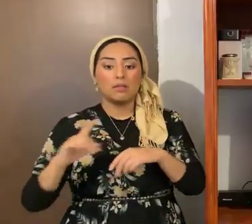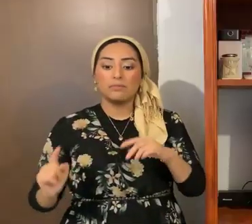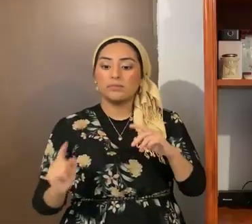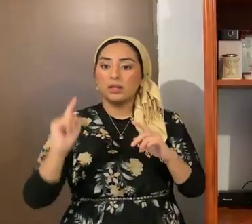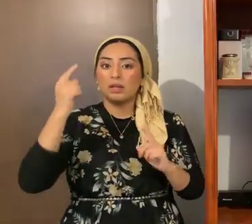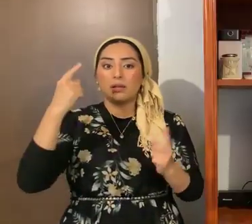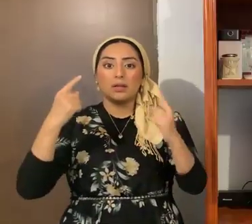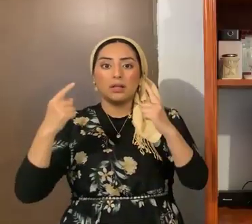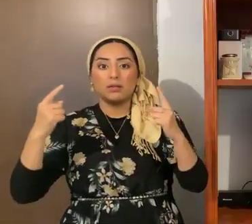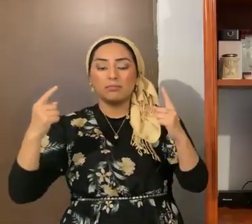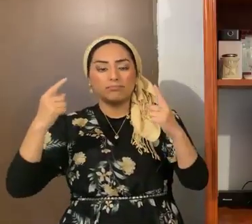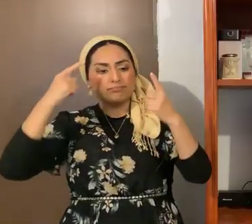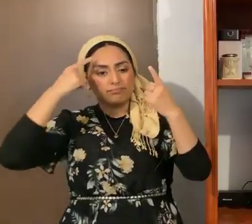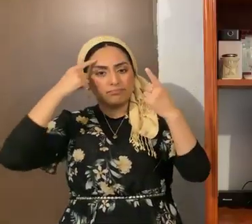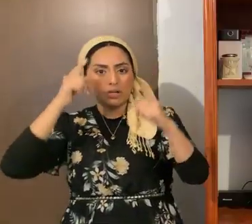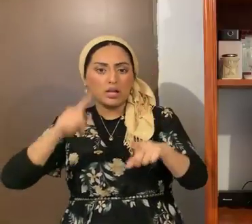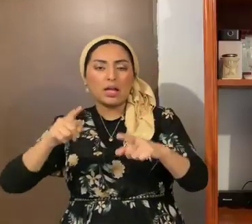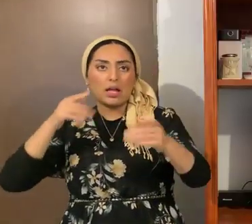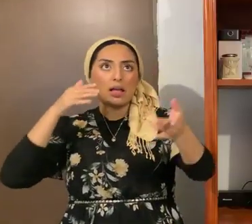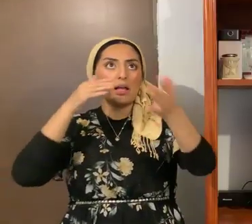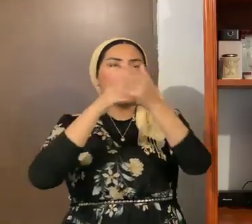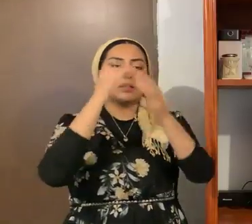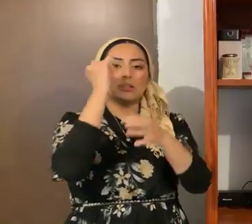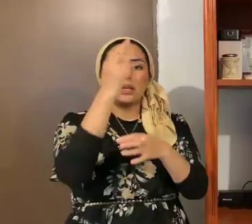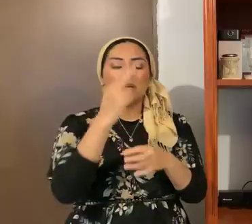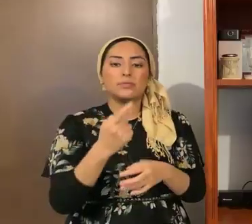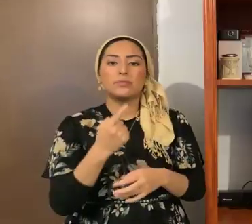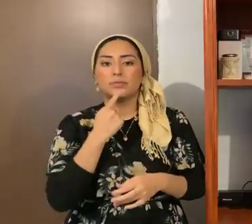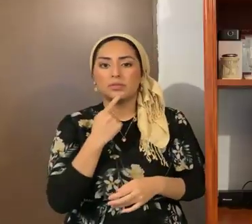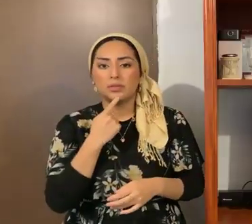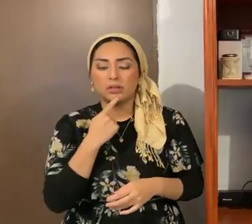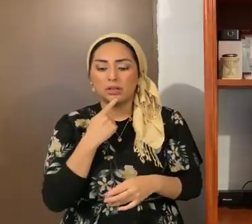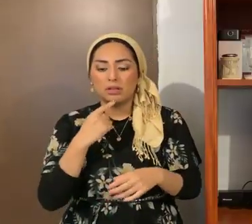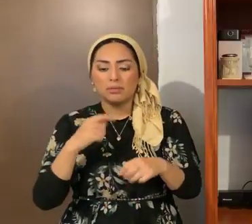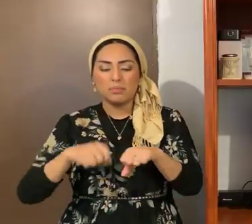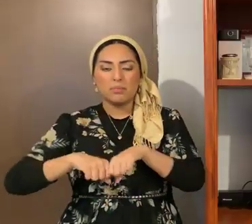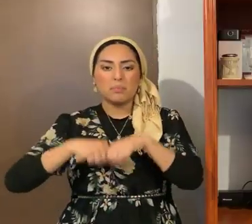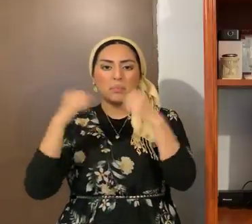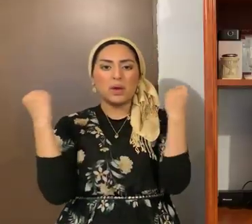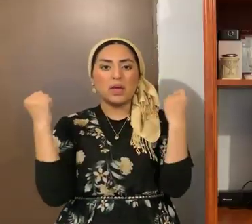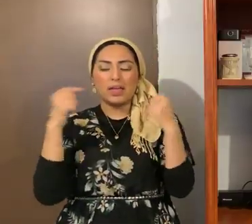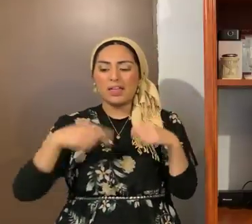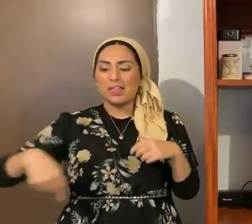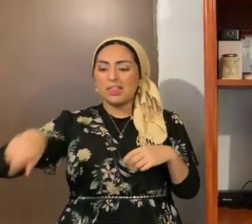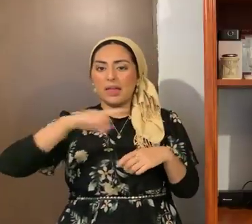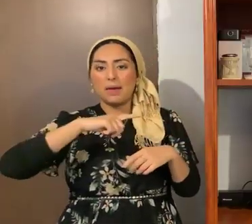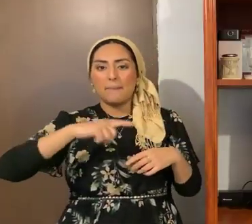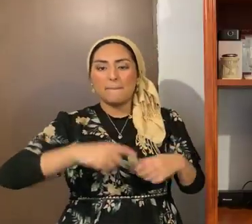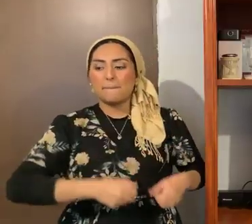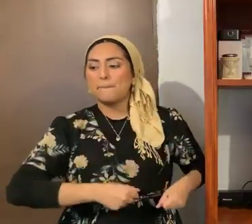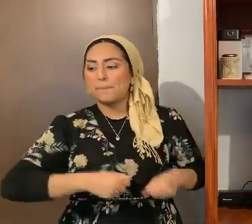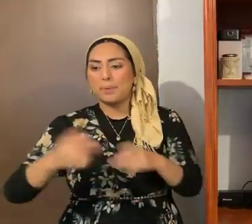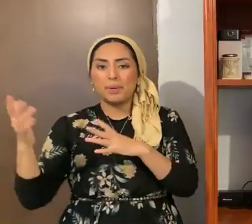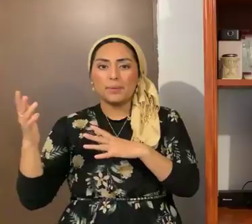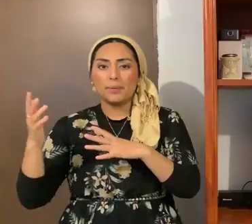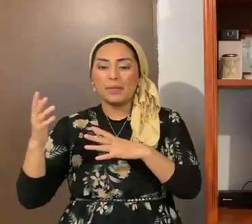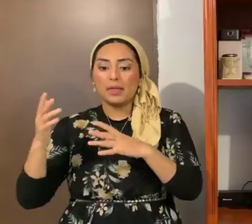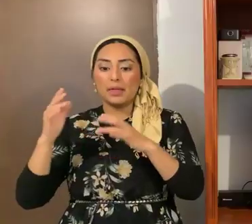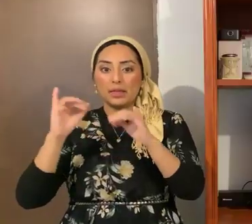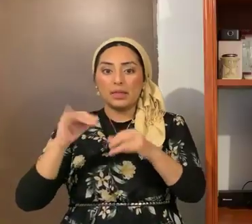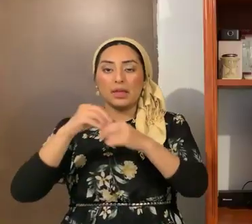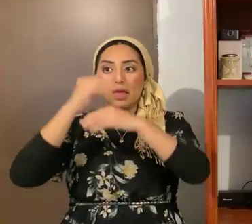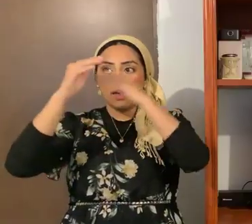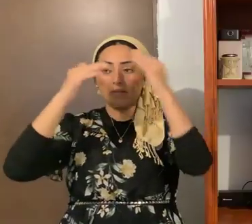príncipes consultarán unidos contra Yahweh y contra su ungido, diciendo: rompamos sus ligaduras y echemos de nosotros sus cuerdas. El que mora en los